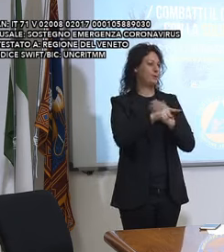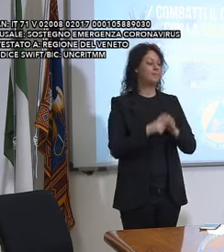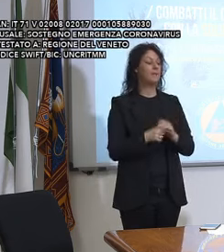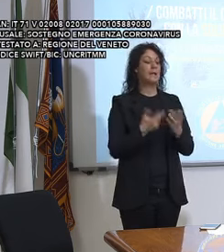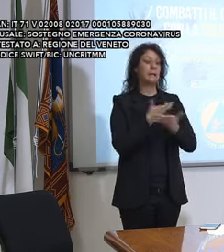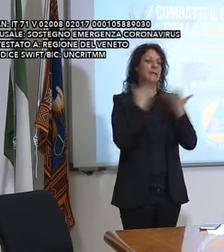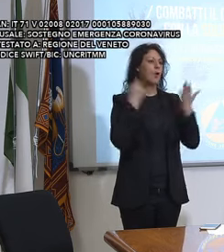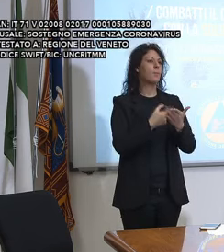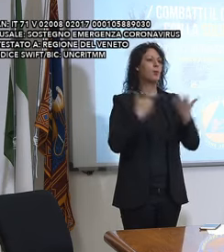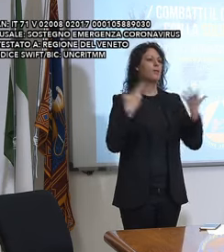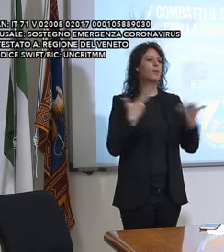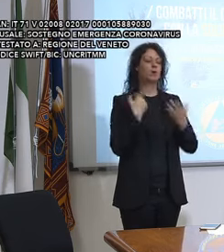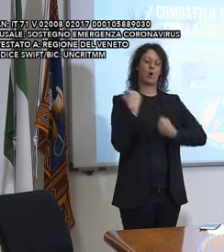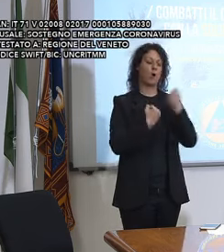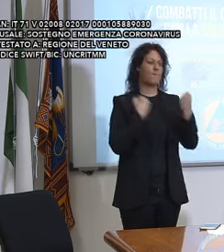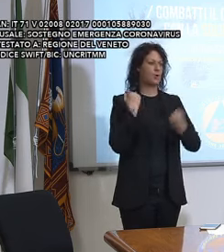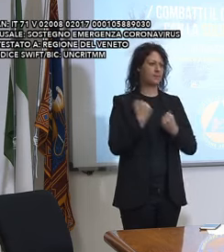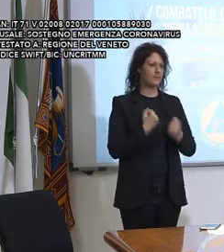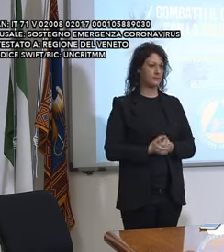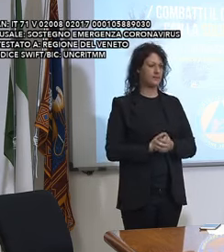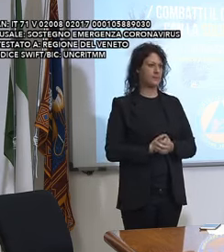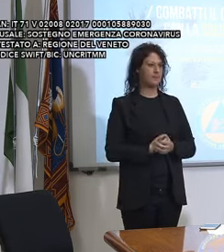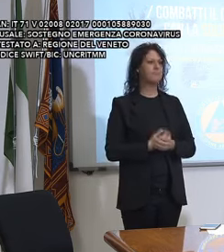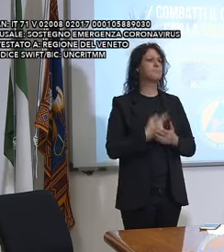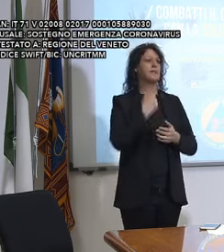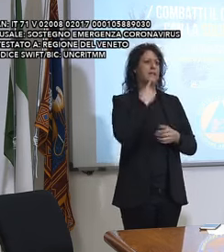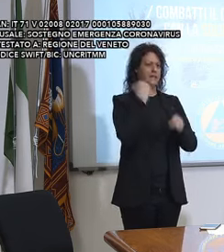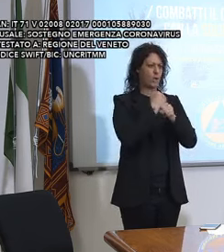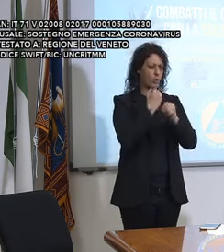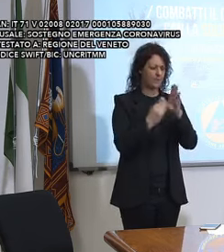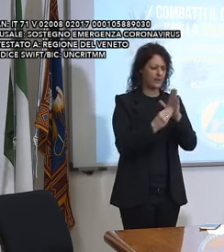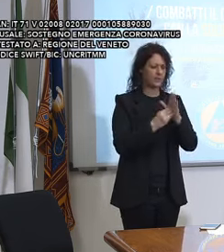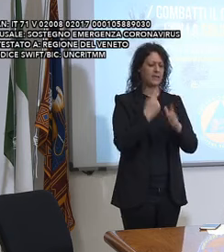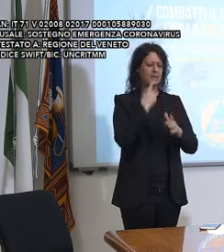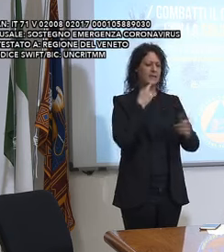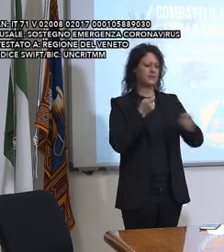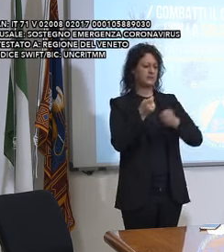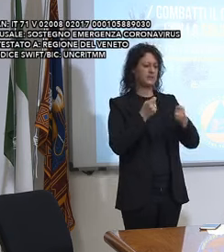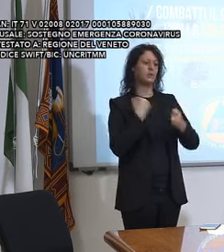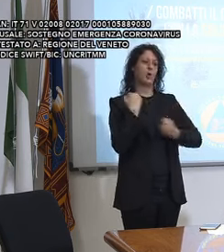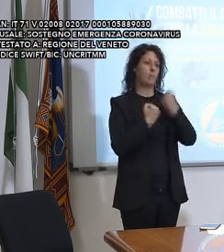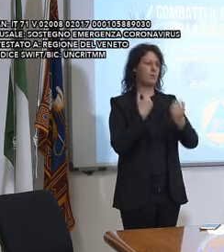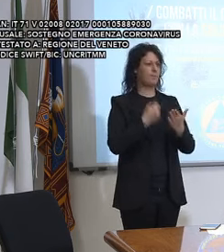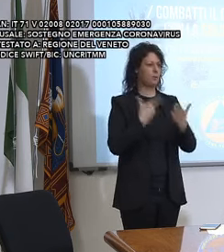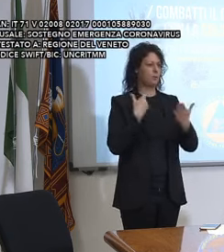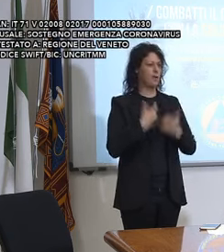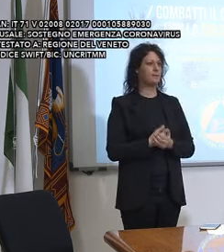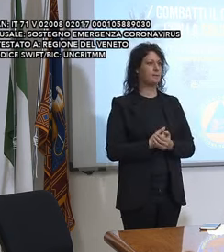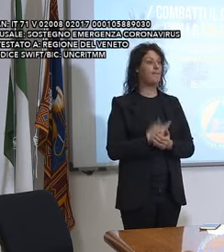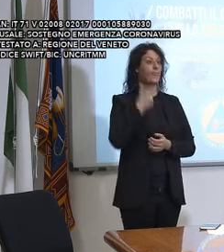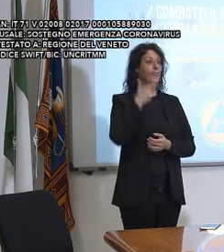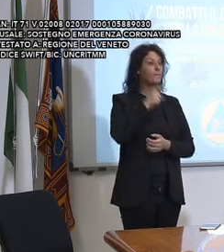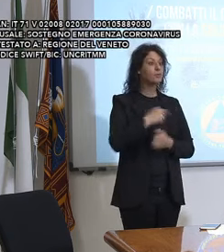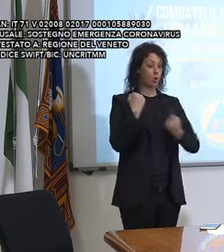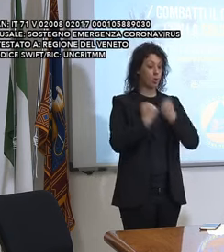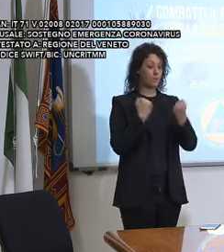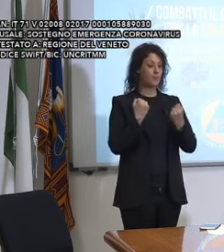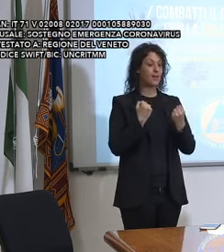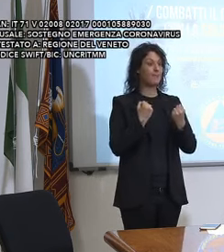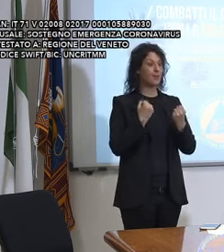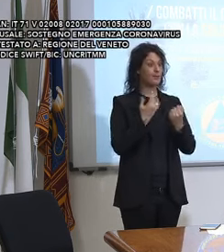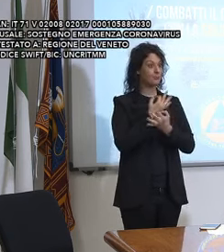i comportamenti quindi delle persone, degli operatori, delle gestioni, perché questo abbiamo visto che fa sicuramente la